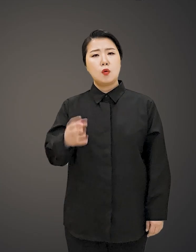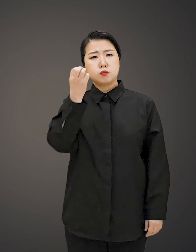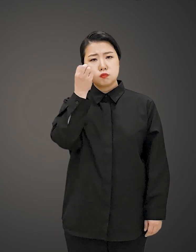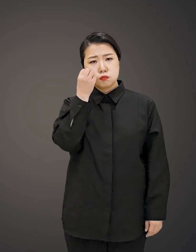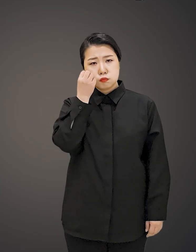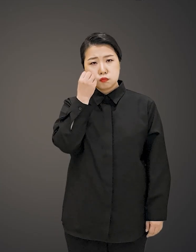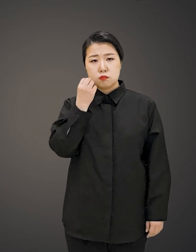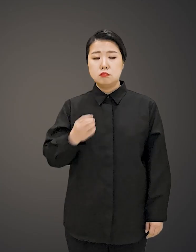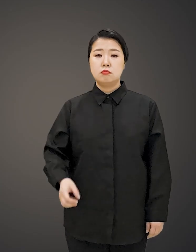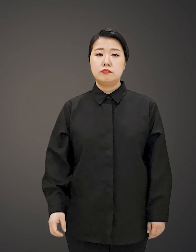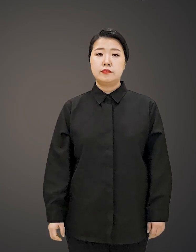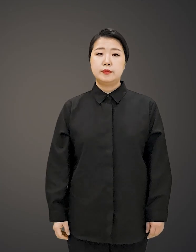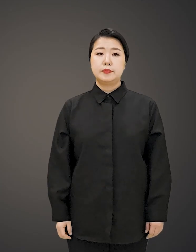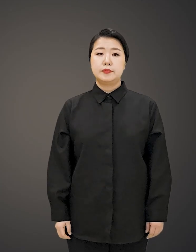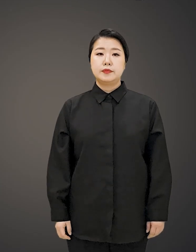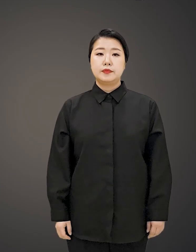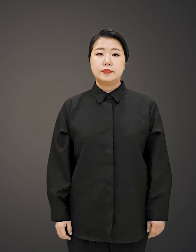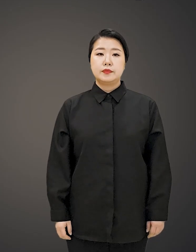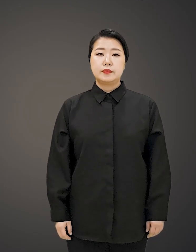이상하다.